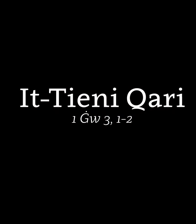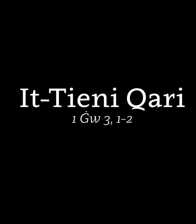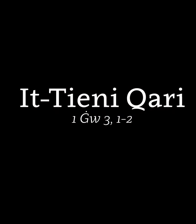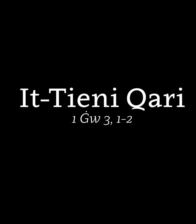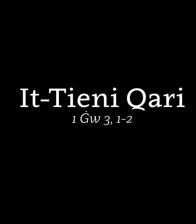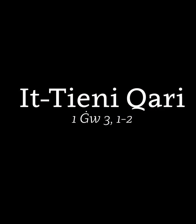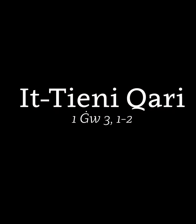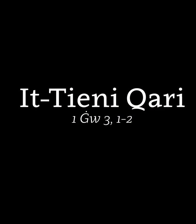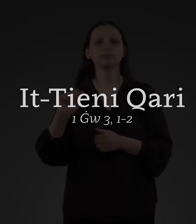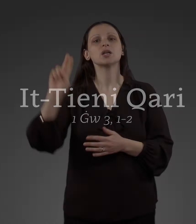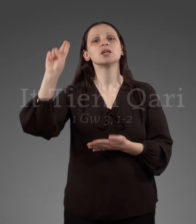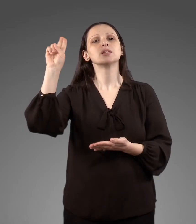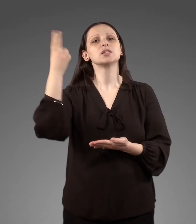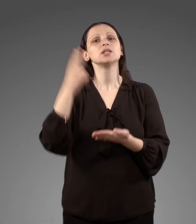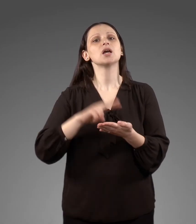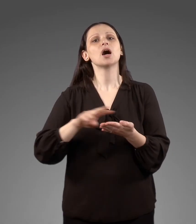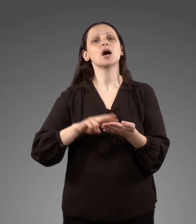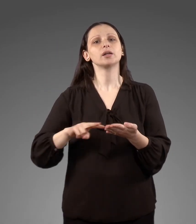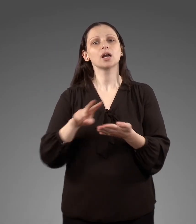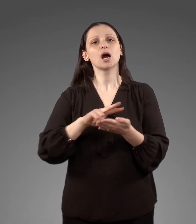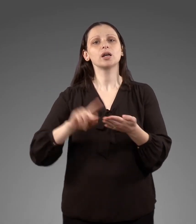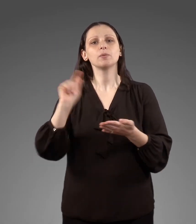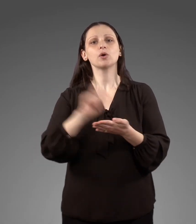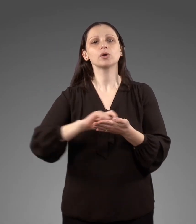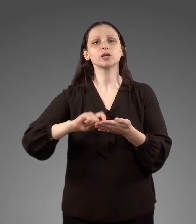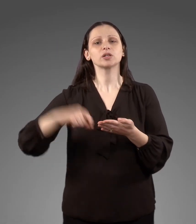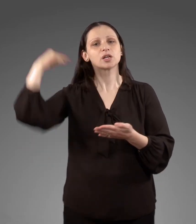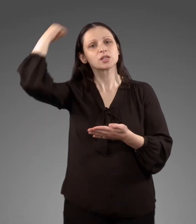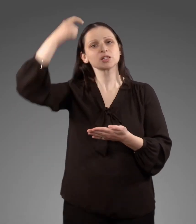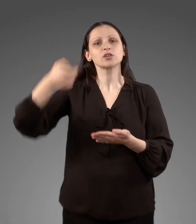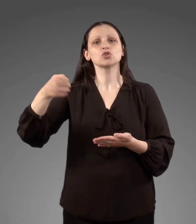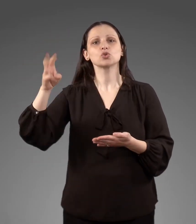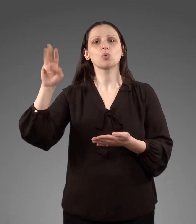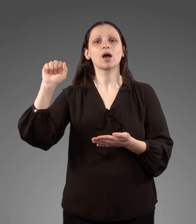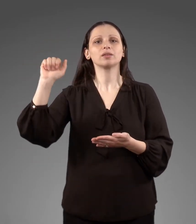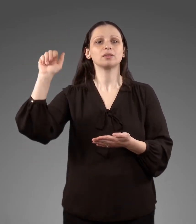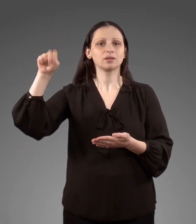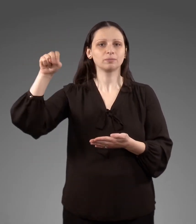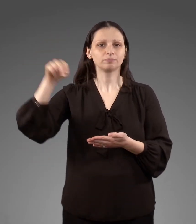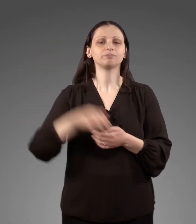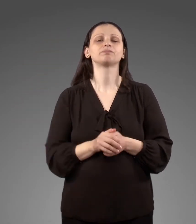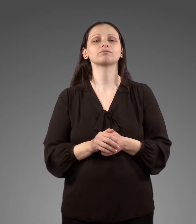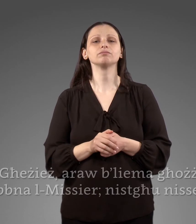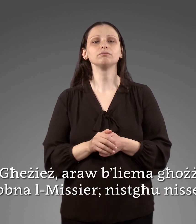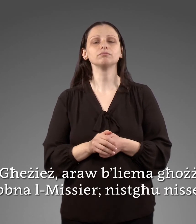Ittin għari Għari mill-lawwa li 30 sanġwan għab poslu Ezzis